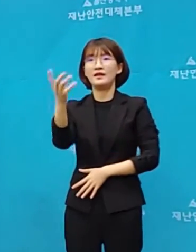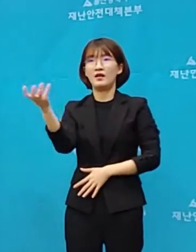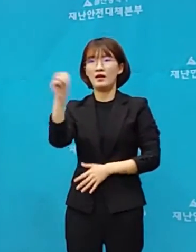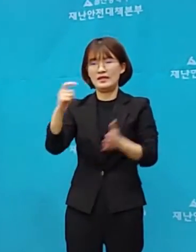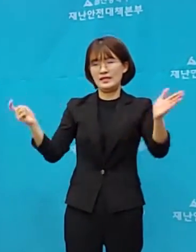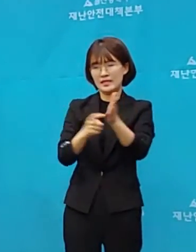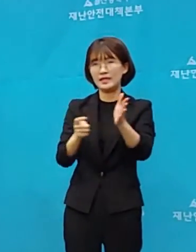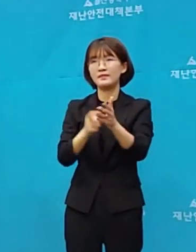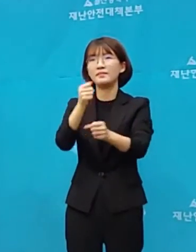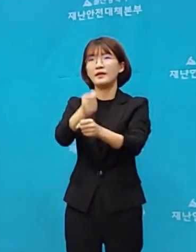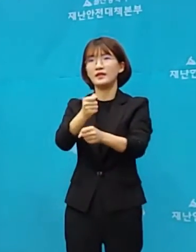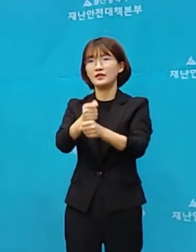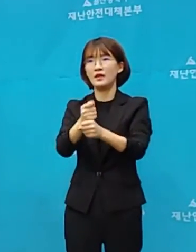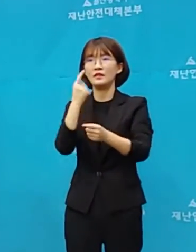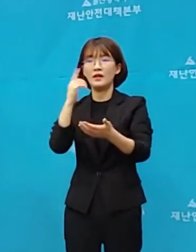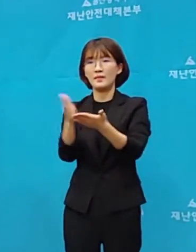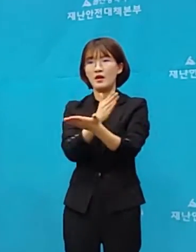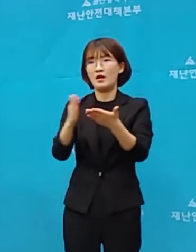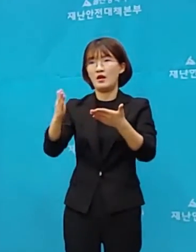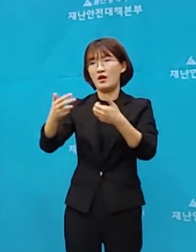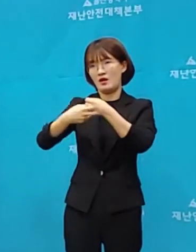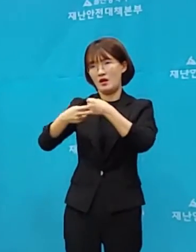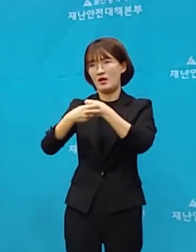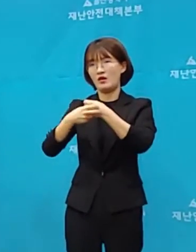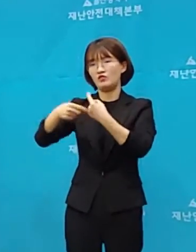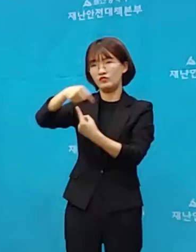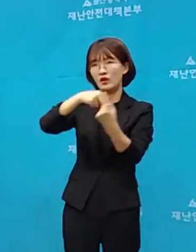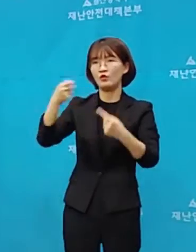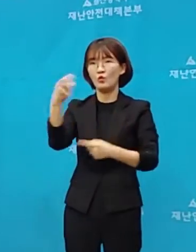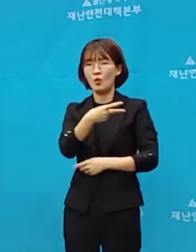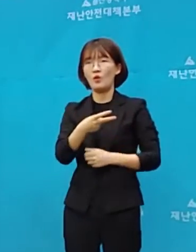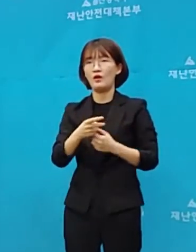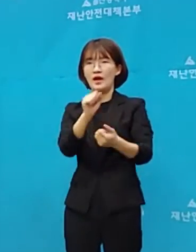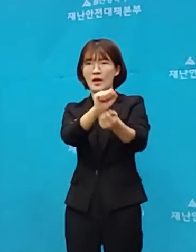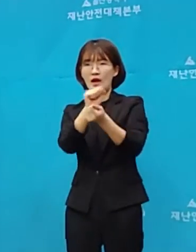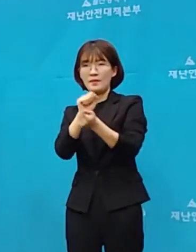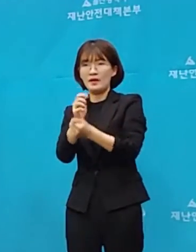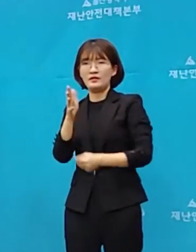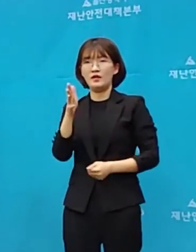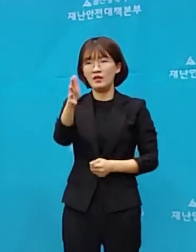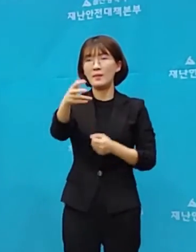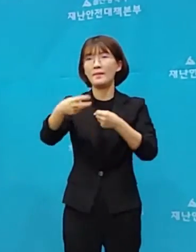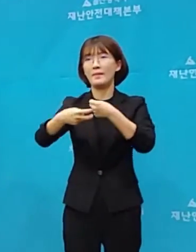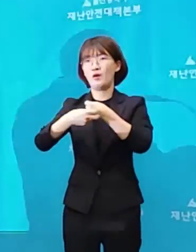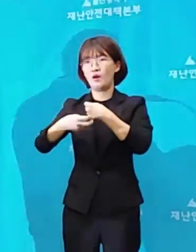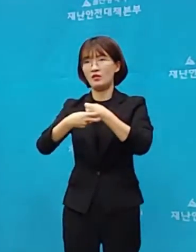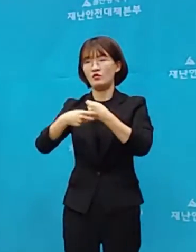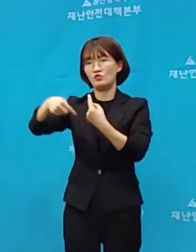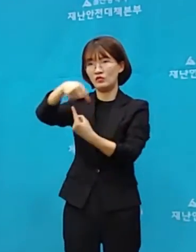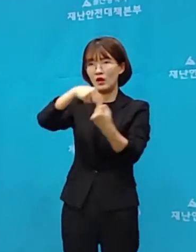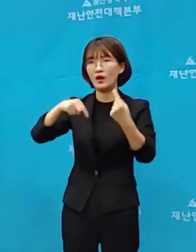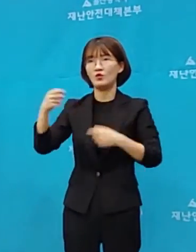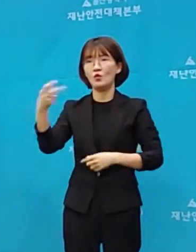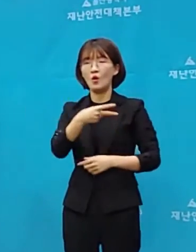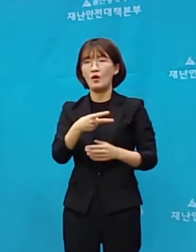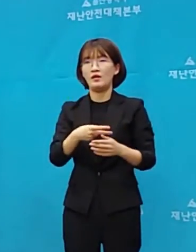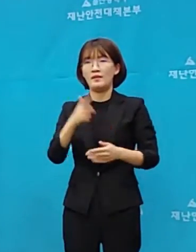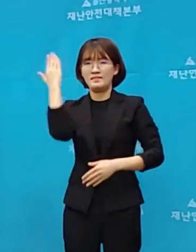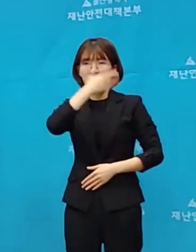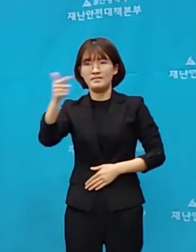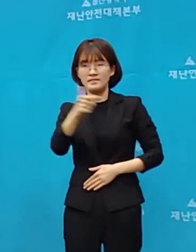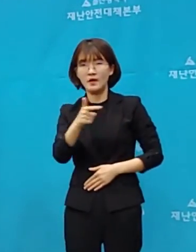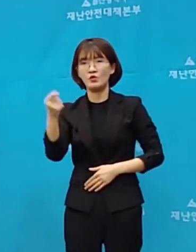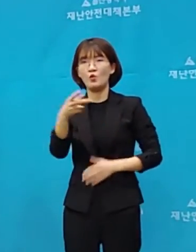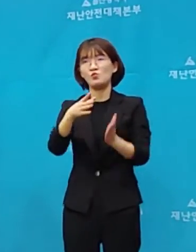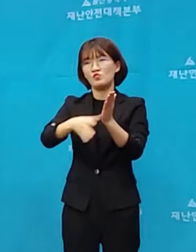긴급 투입하여 선별진료소 운영, 감염증 전담병원 운영, 방역활동, 물품